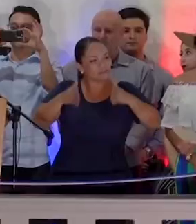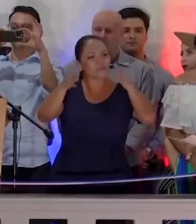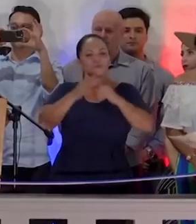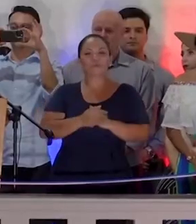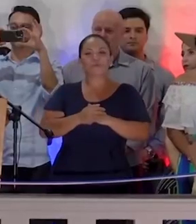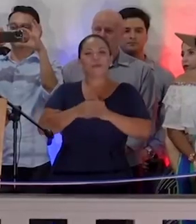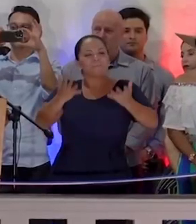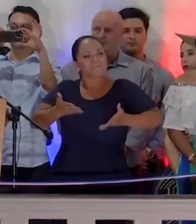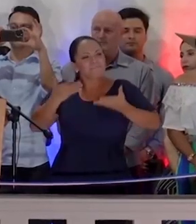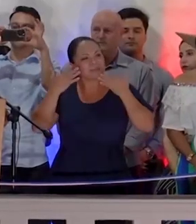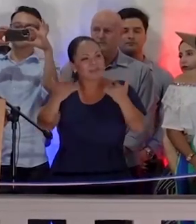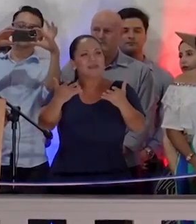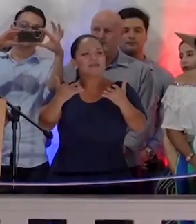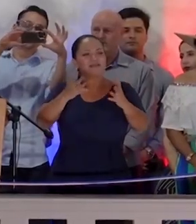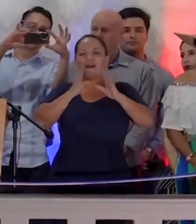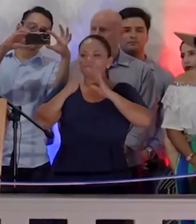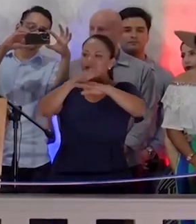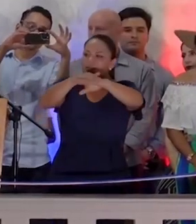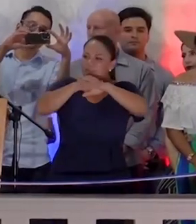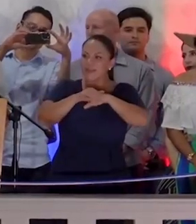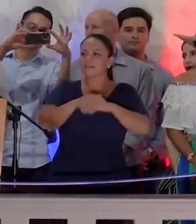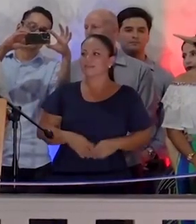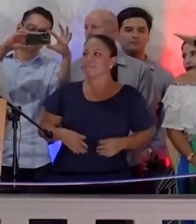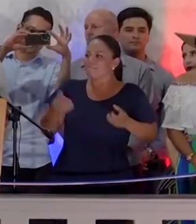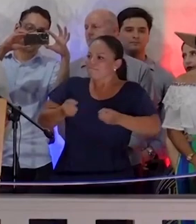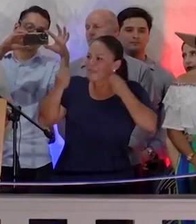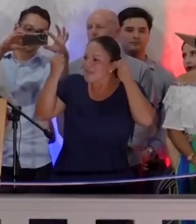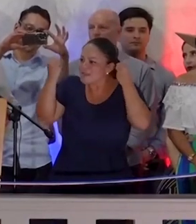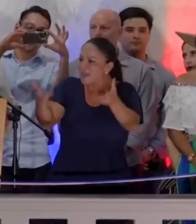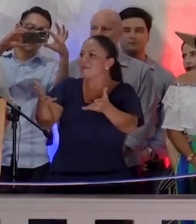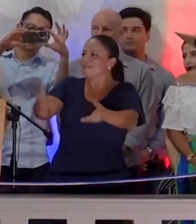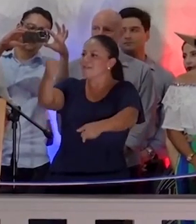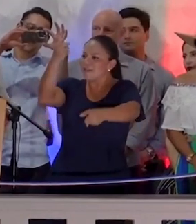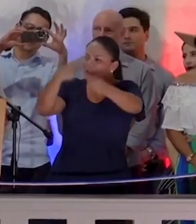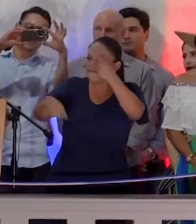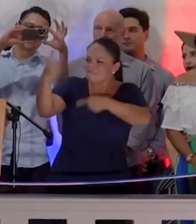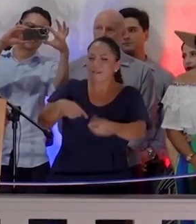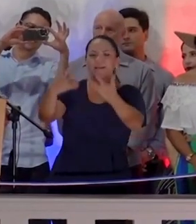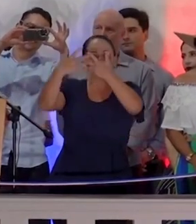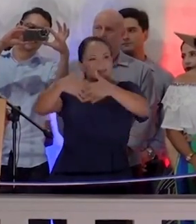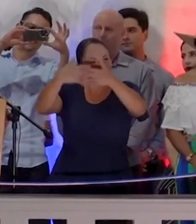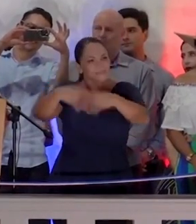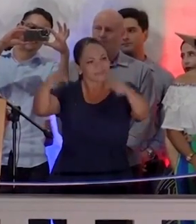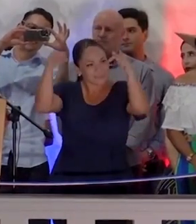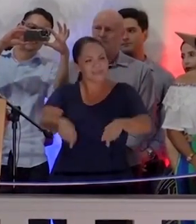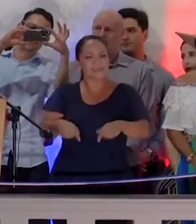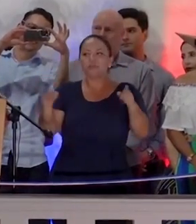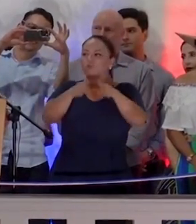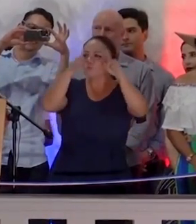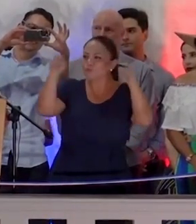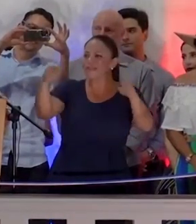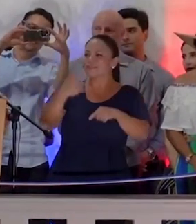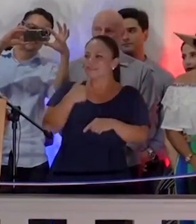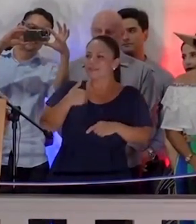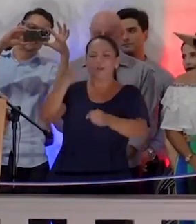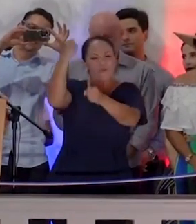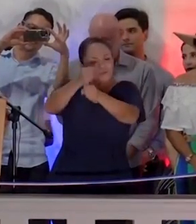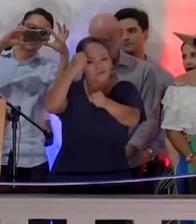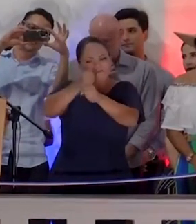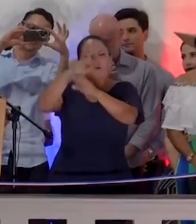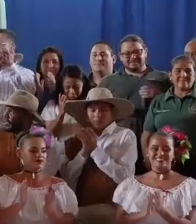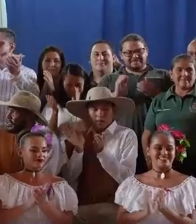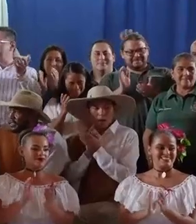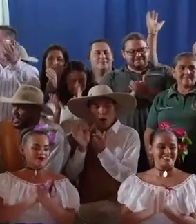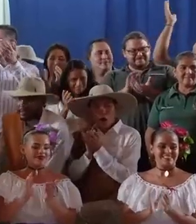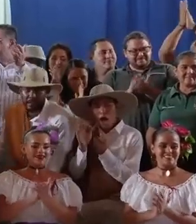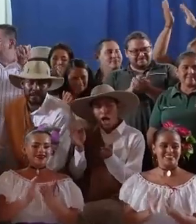progreso, merecen hablar inglés, merecen que vengan las empresas y que ustedes tengan un trabajo